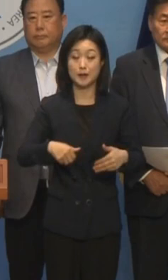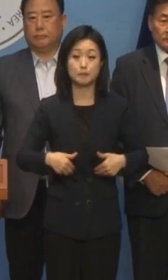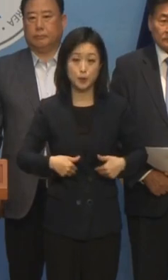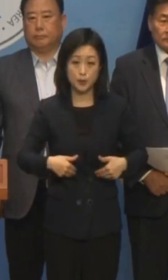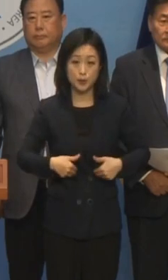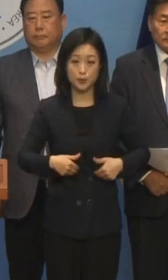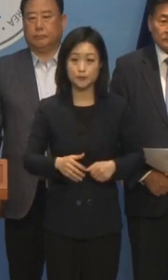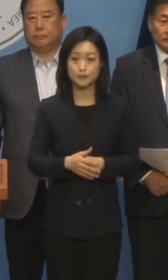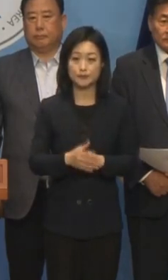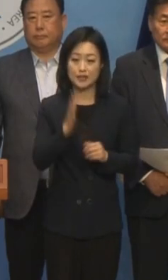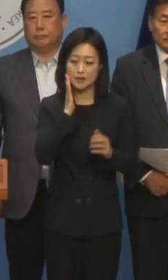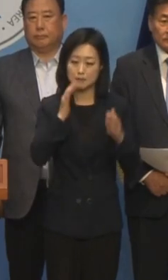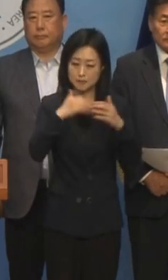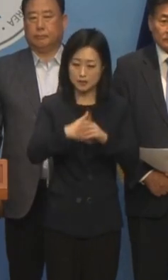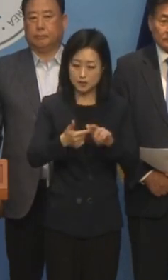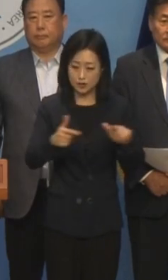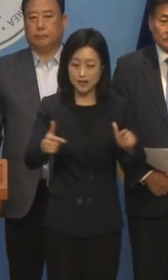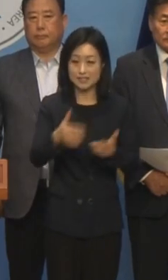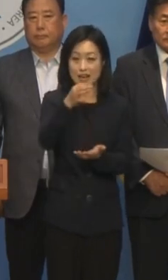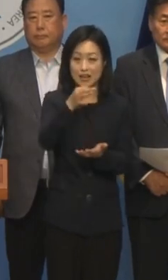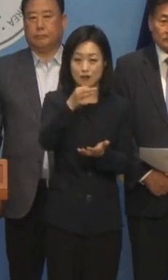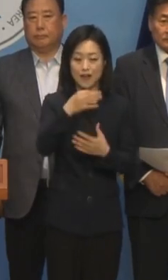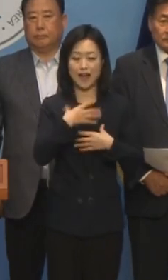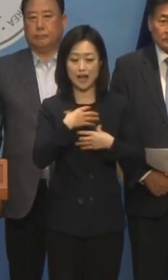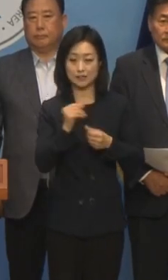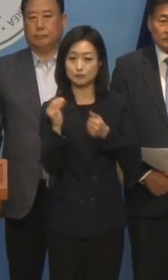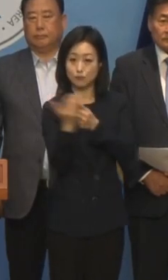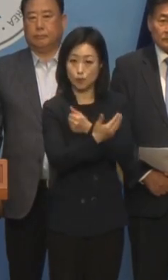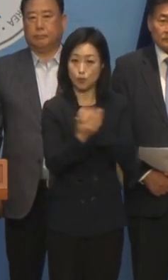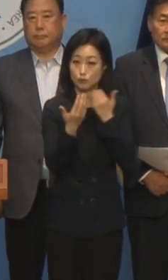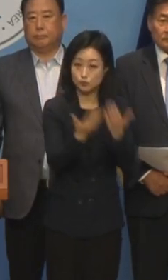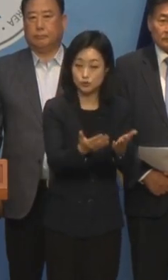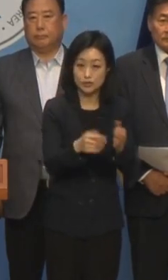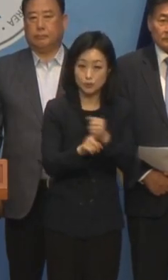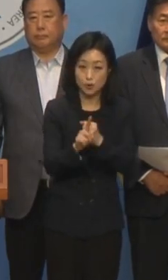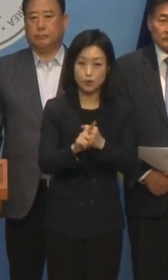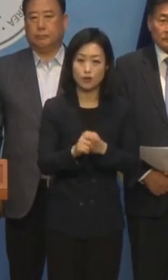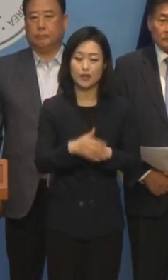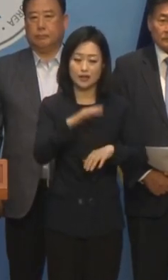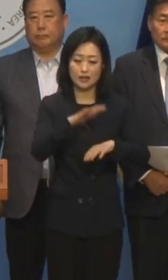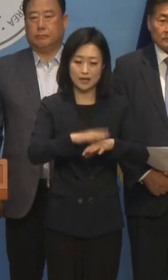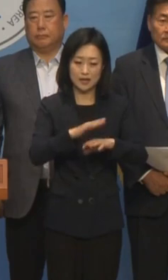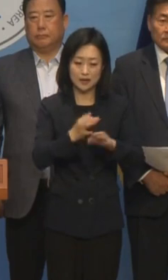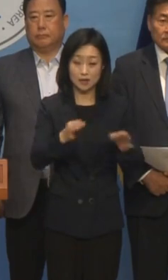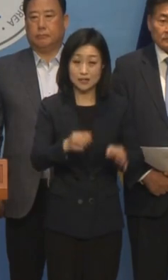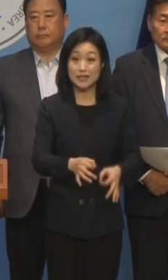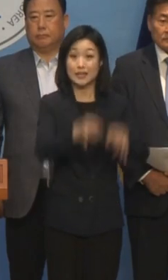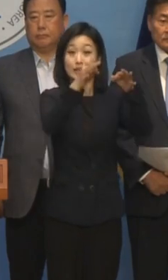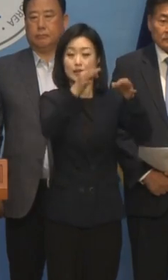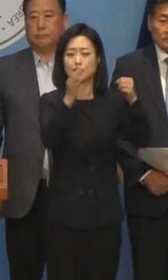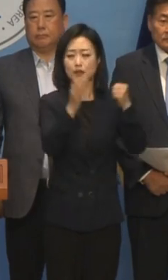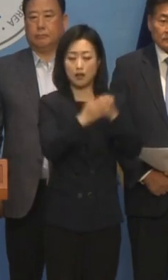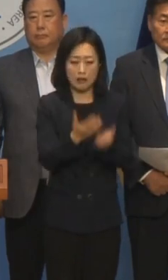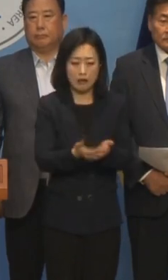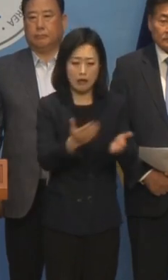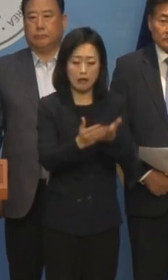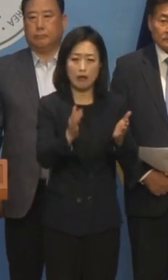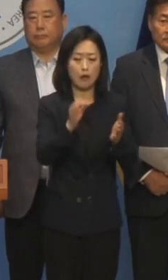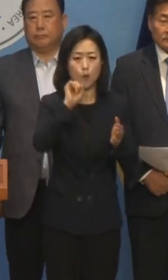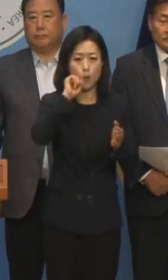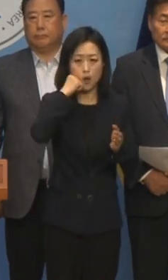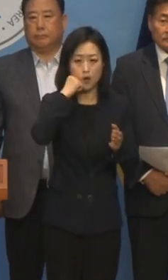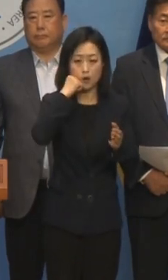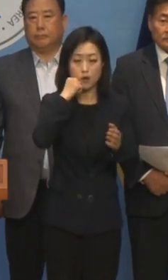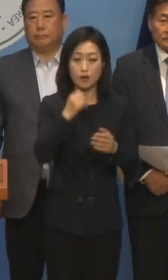또한 농산물 가격 안정 제도는 최근 농산물 공급 부족에 따른 가격 급등으로 살림살이가